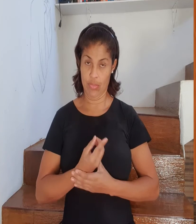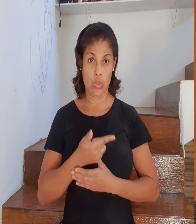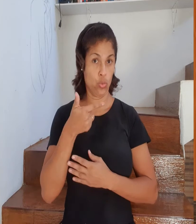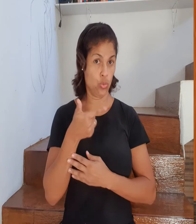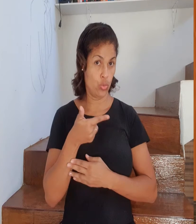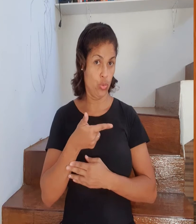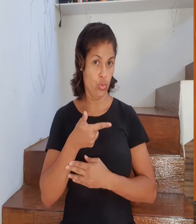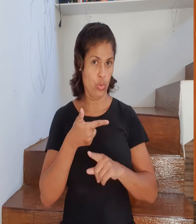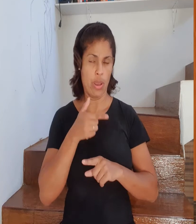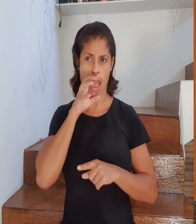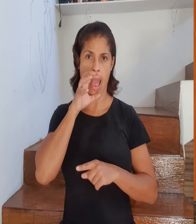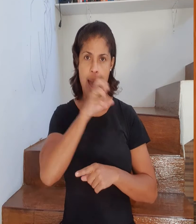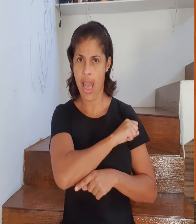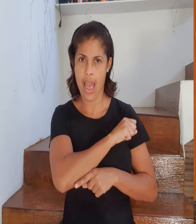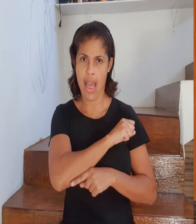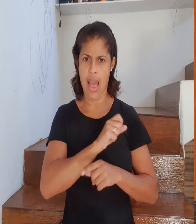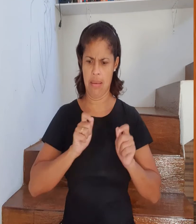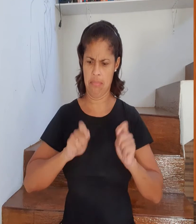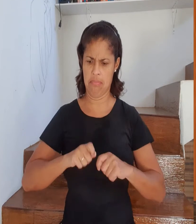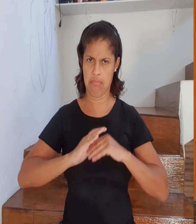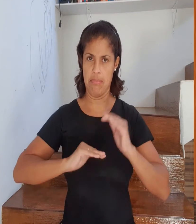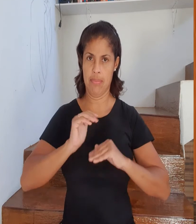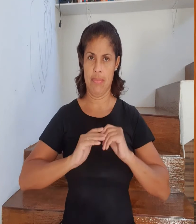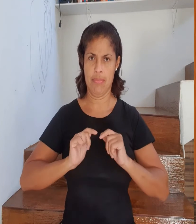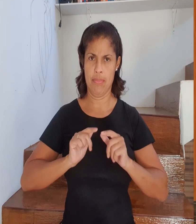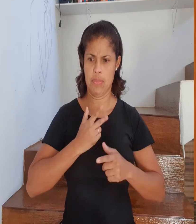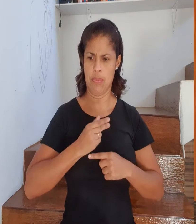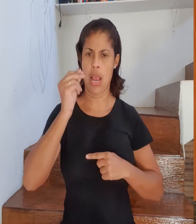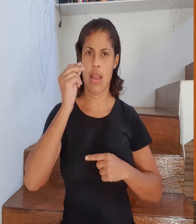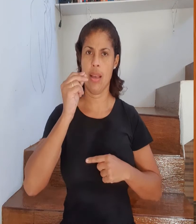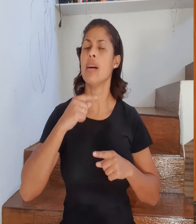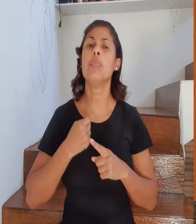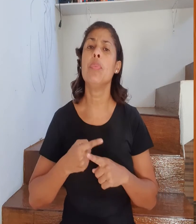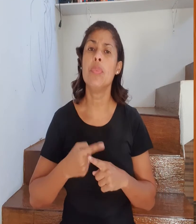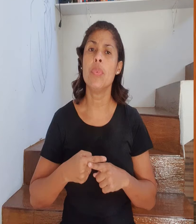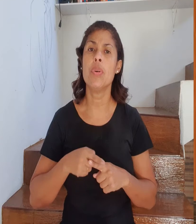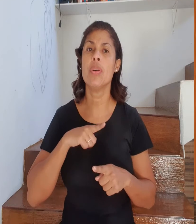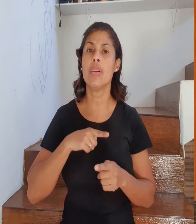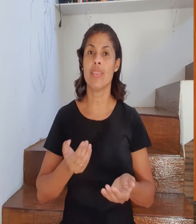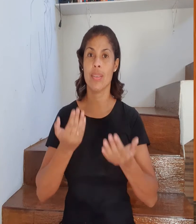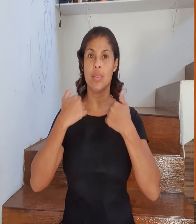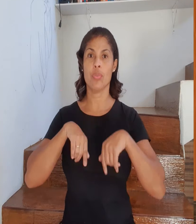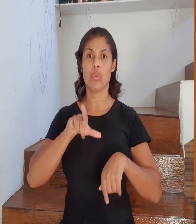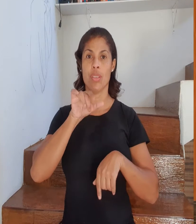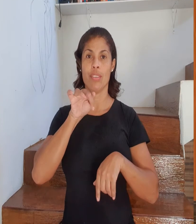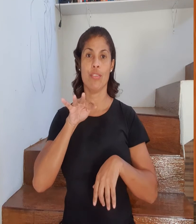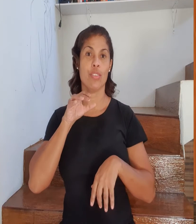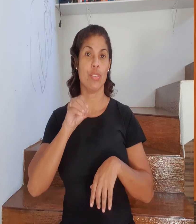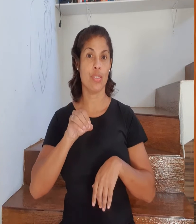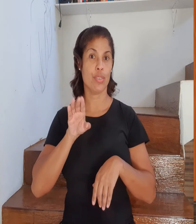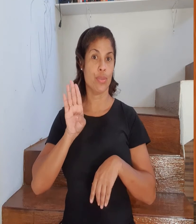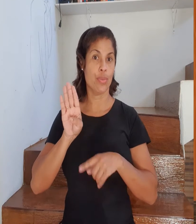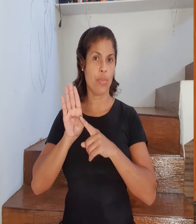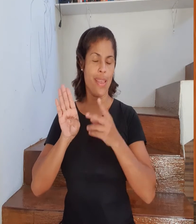resposta secundária, que é mais rápida e mais eficiente. Isto porque já existem